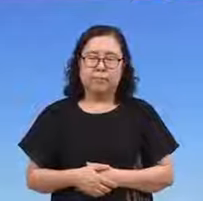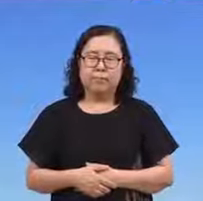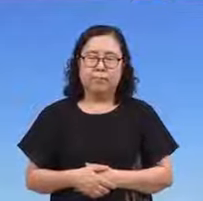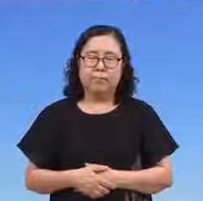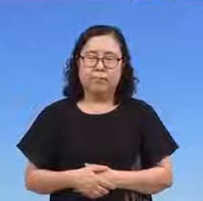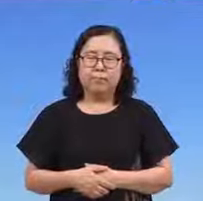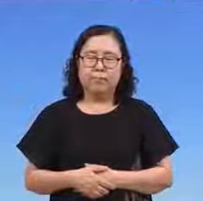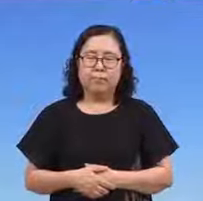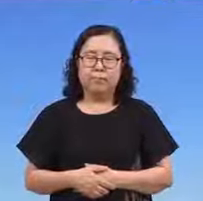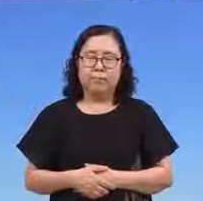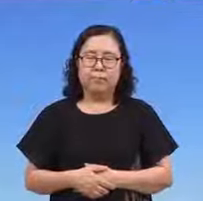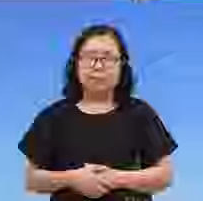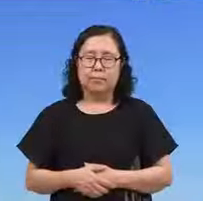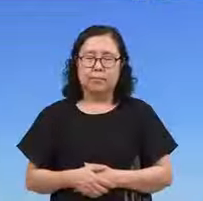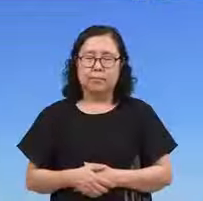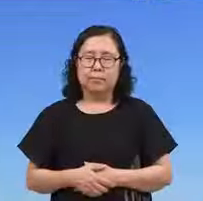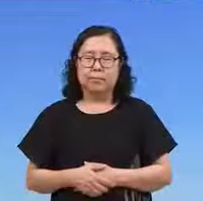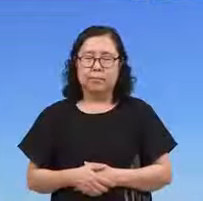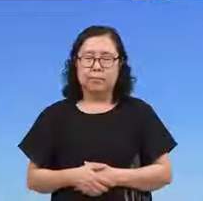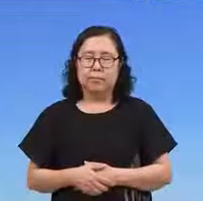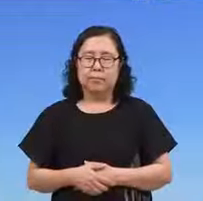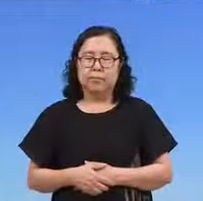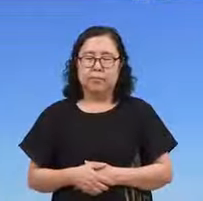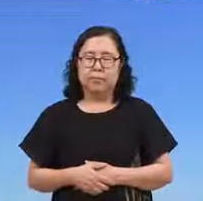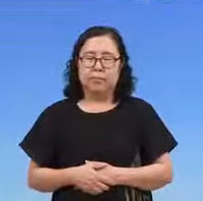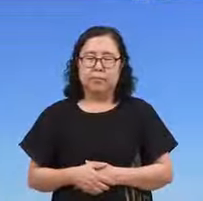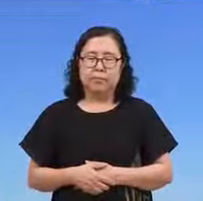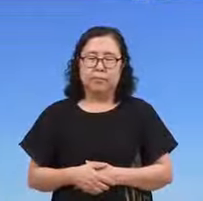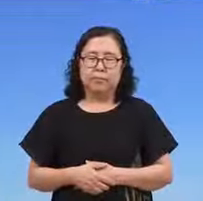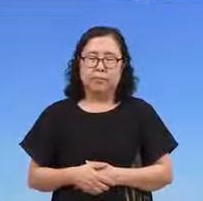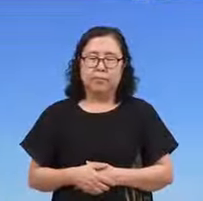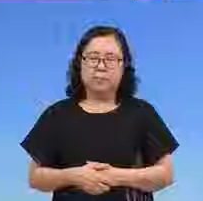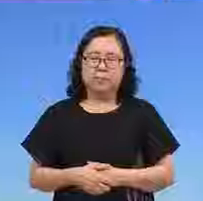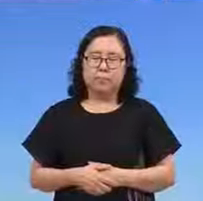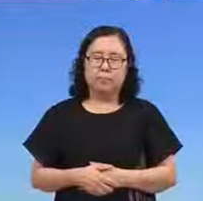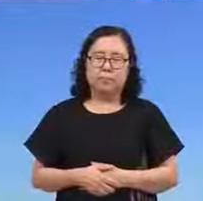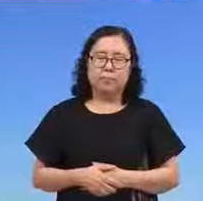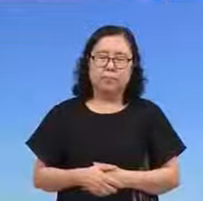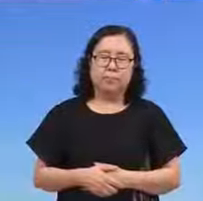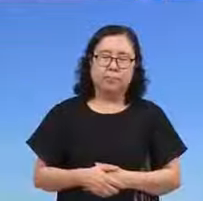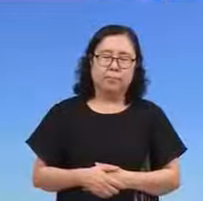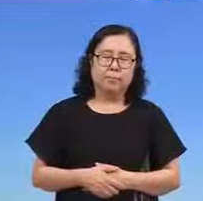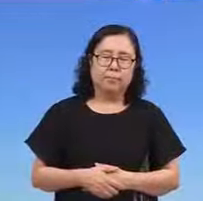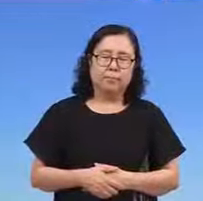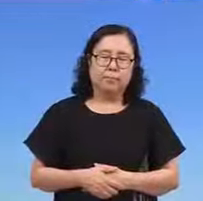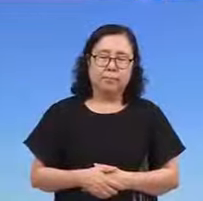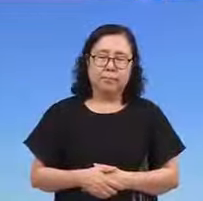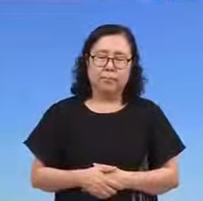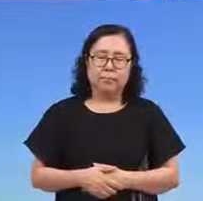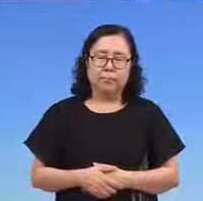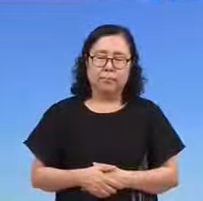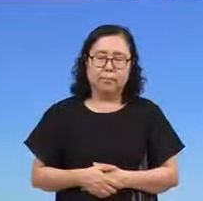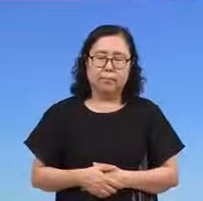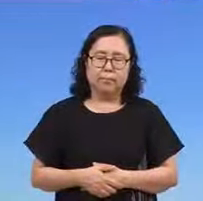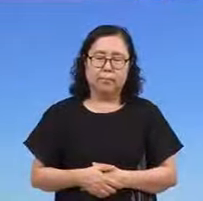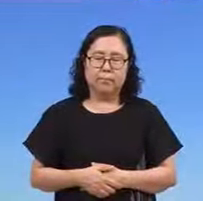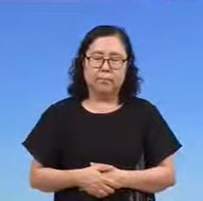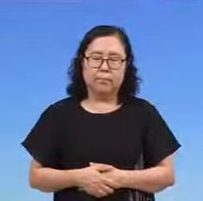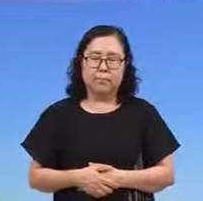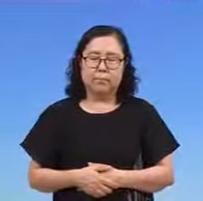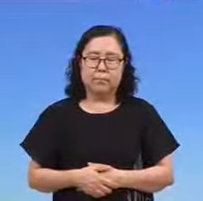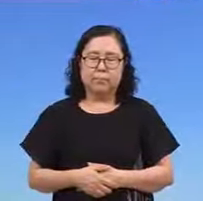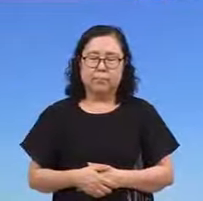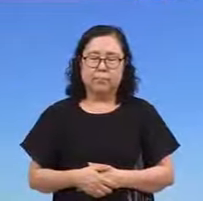예수 그리스도, 목자국난 손으로 우리를 품고 붙들고 기도해 주시는 그 주님을 바라보기를